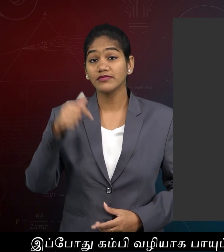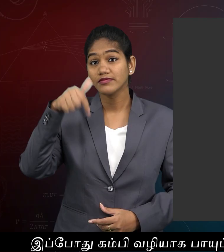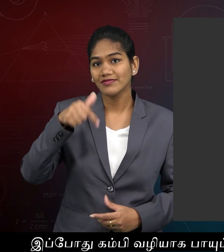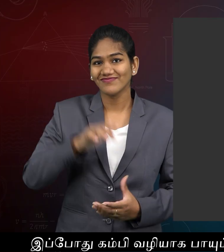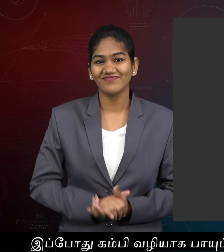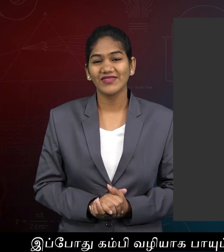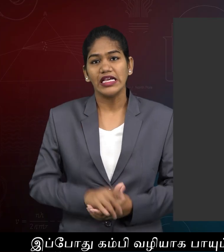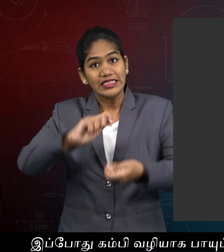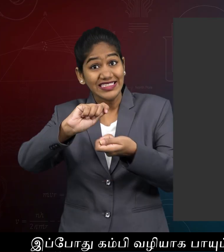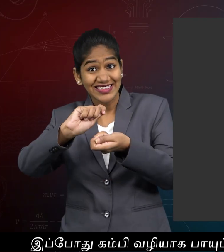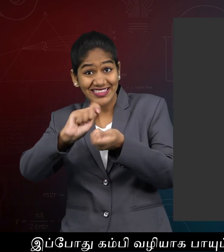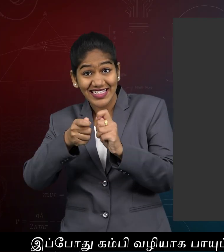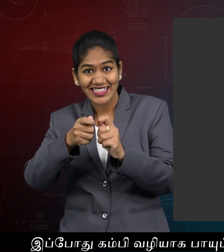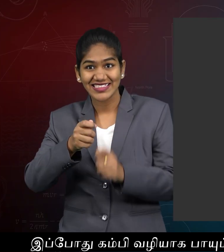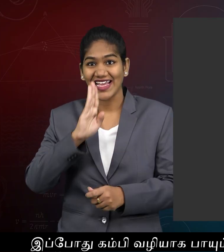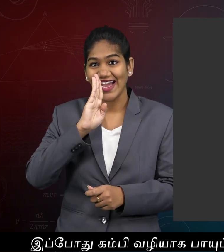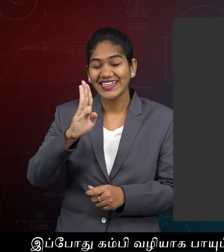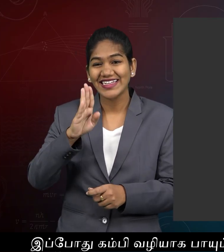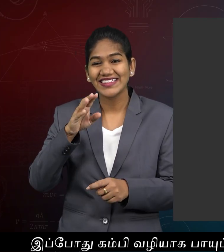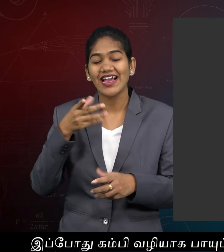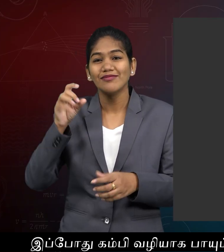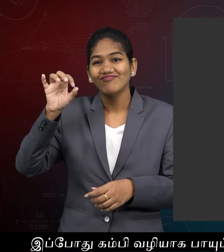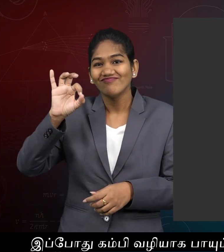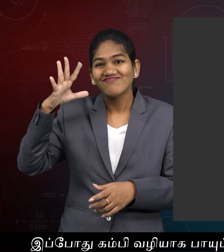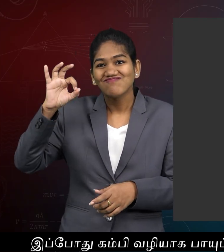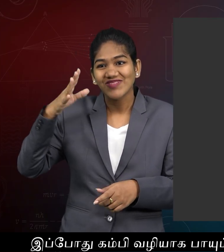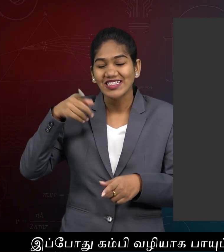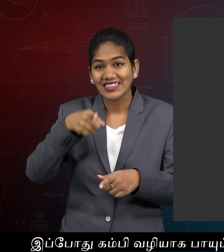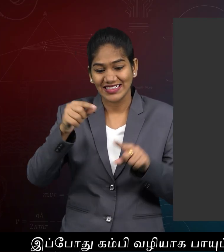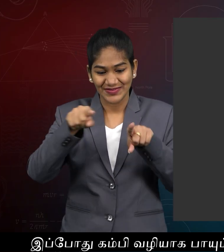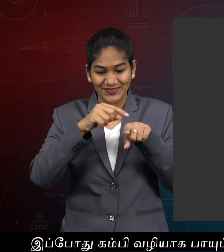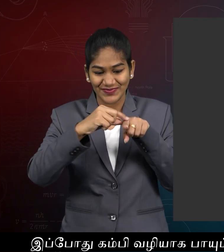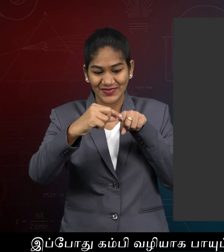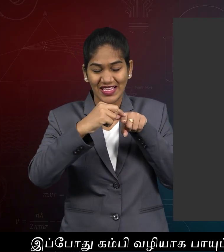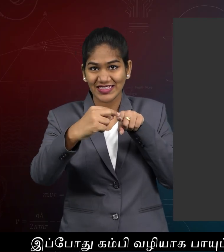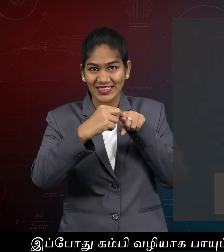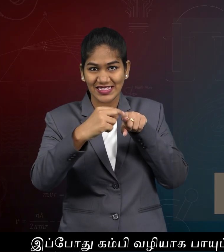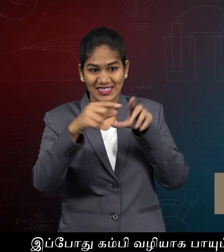இப்போது கம்பி வழியாக பாயும் மின்னோட்டத்தின் திசையை மாற்றவும்.